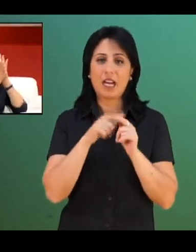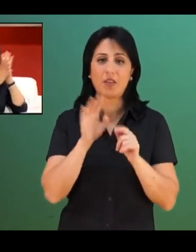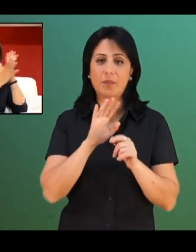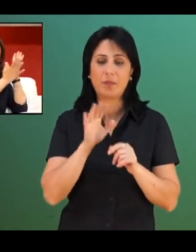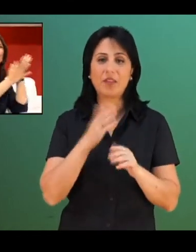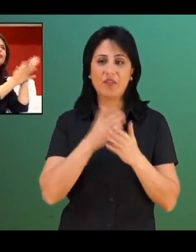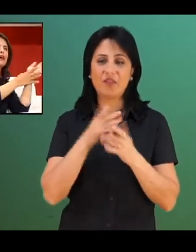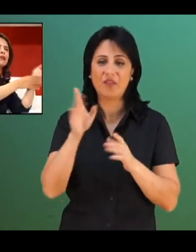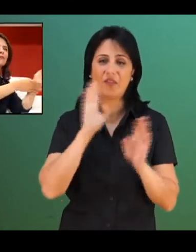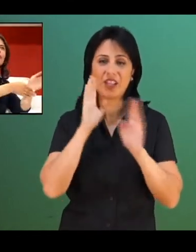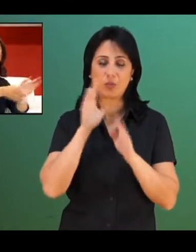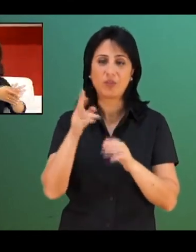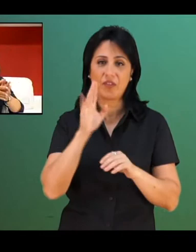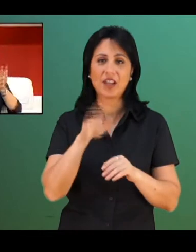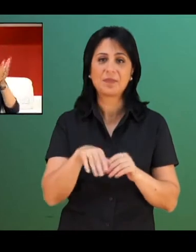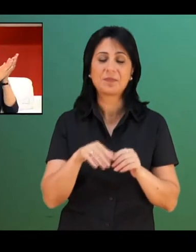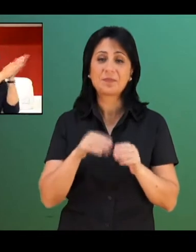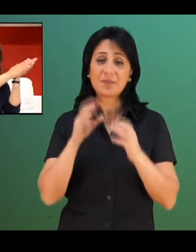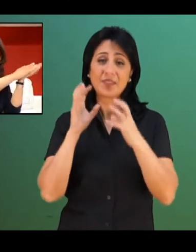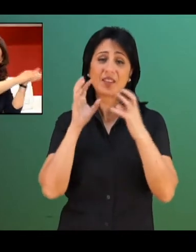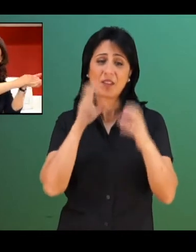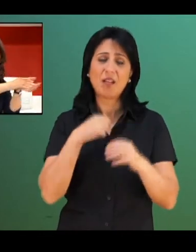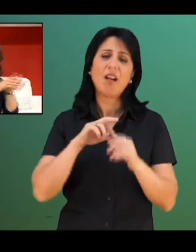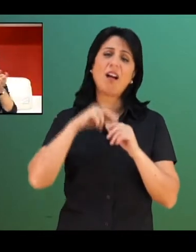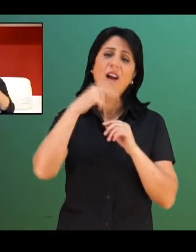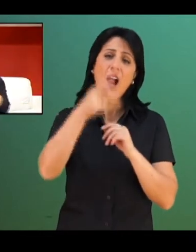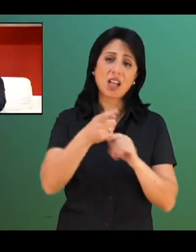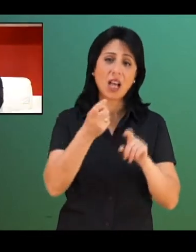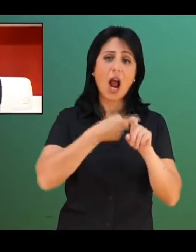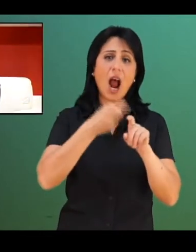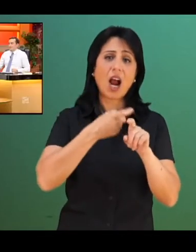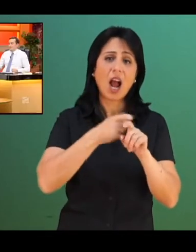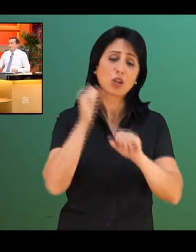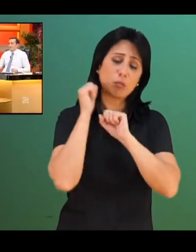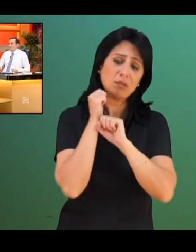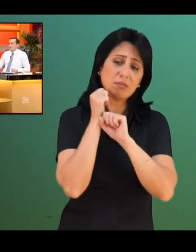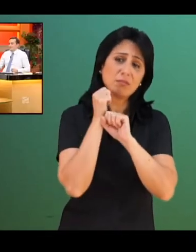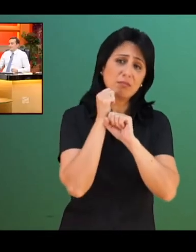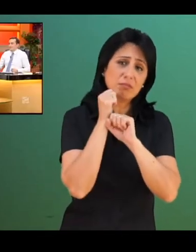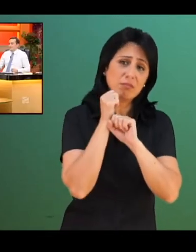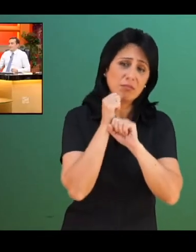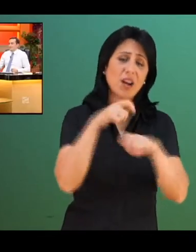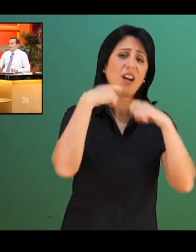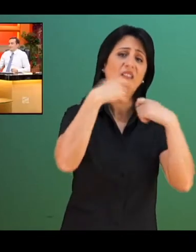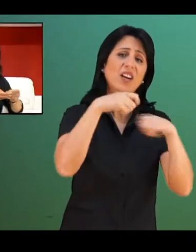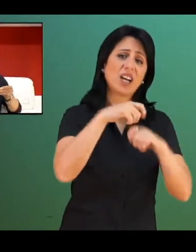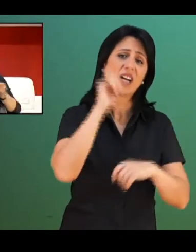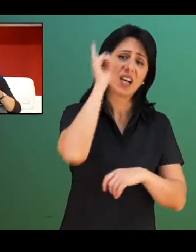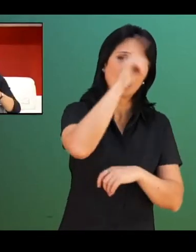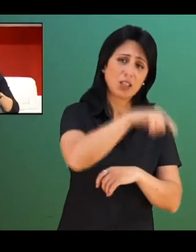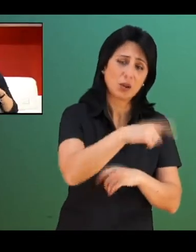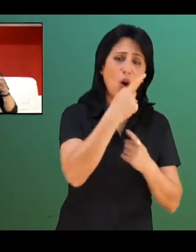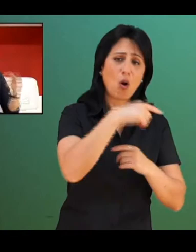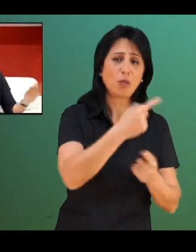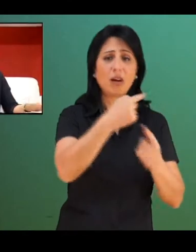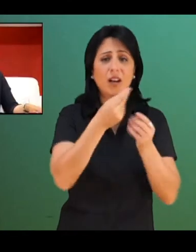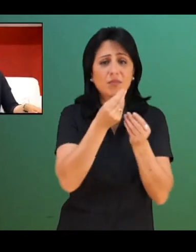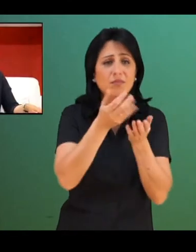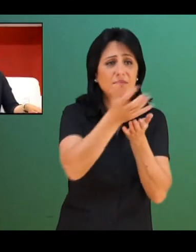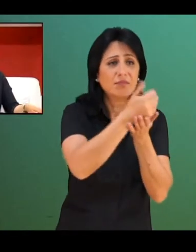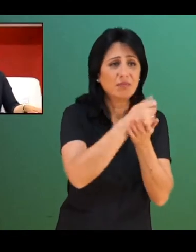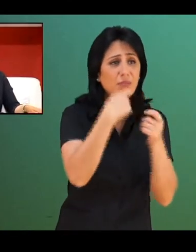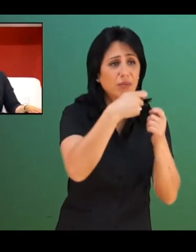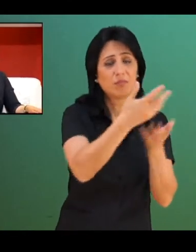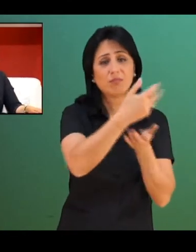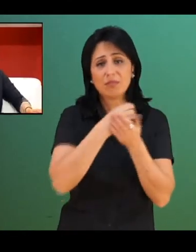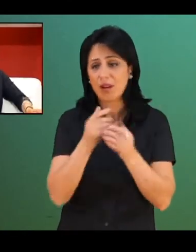რომ კარტოფილი ტომრით გადამაქო იქო, მყიდიო, მერე მომაქო რაღაც ოდნა ვორკაპიქს ვიშოვნიო, ბავშვს ვაჭმევო და ჩემი ქმარის